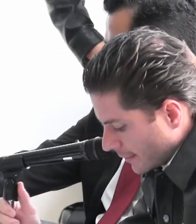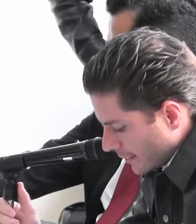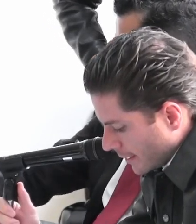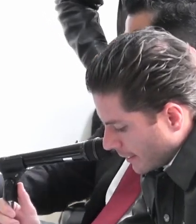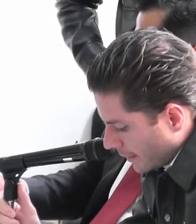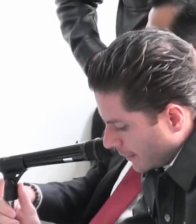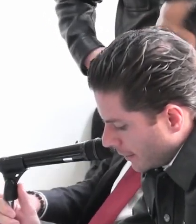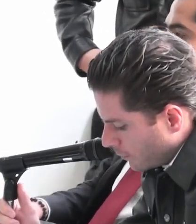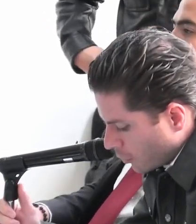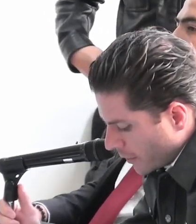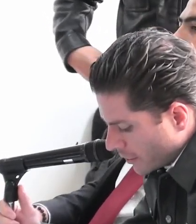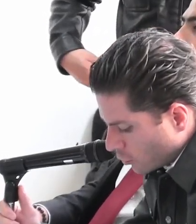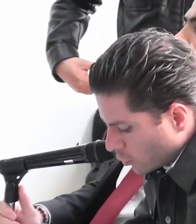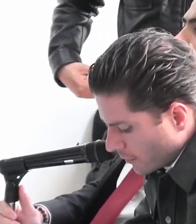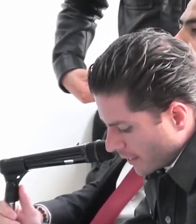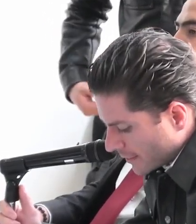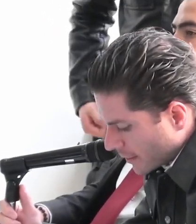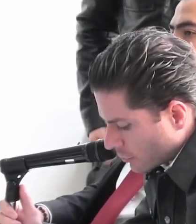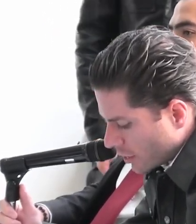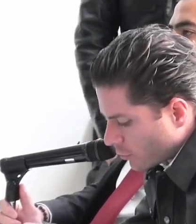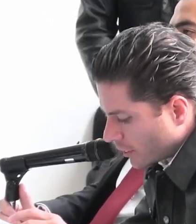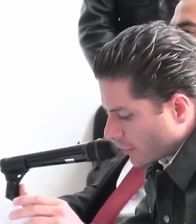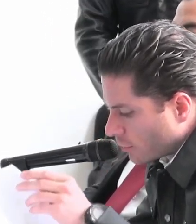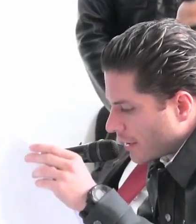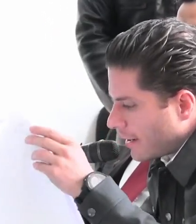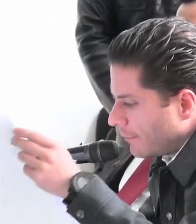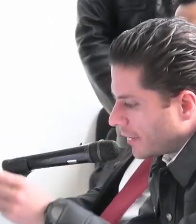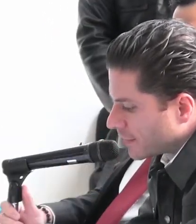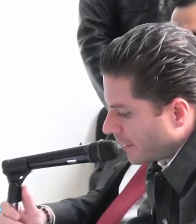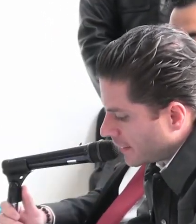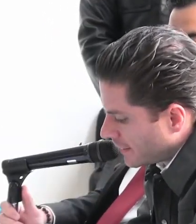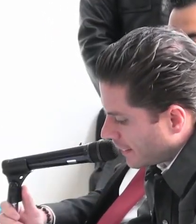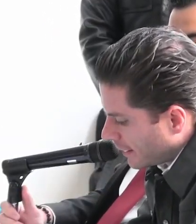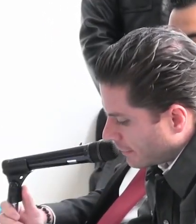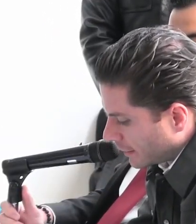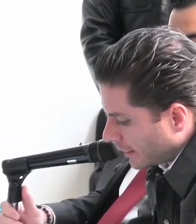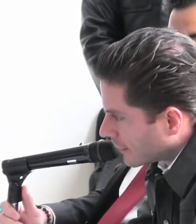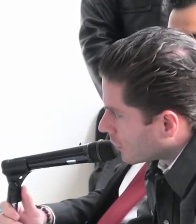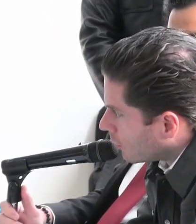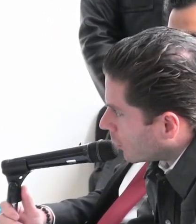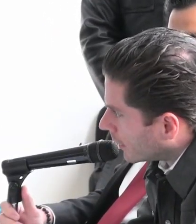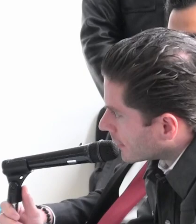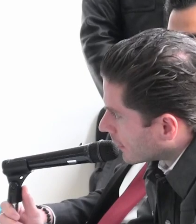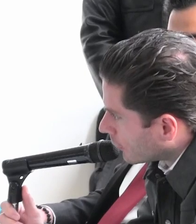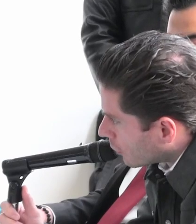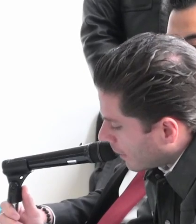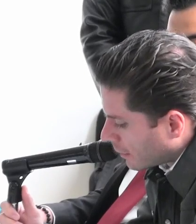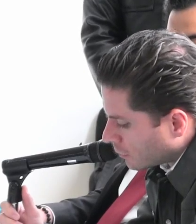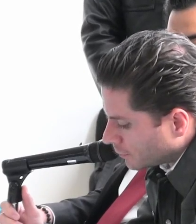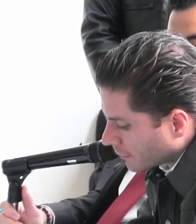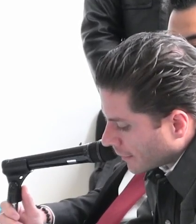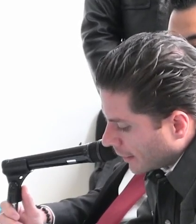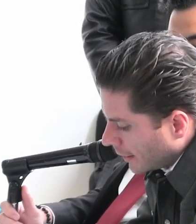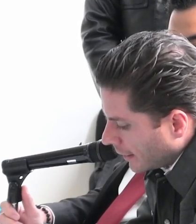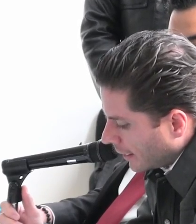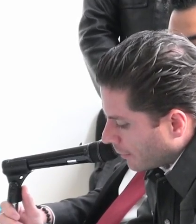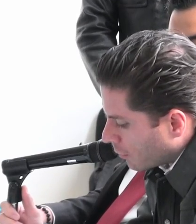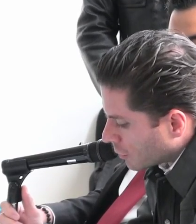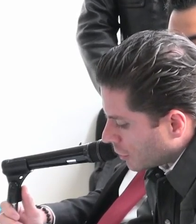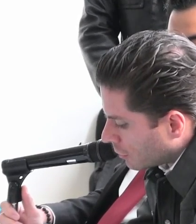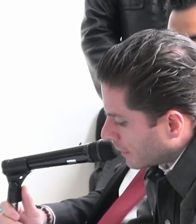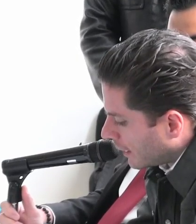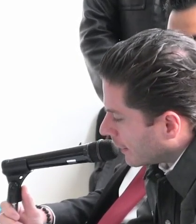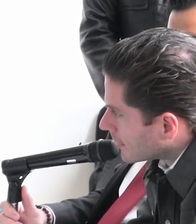Jiménez, y puedo ver en su semblanza que usted cuenta con una amplia experiencia en materias como el desarrollo urbano y